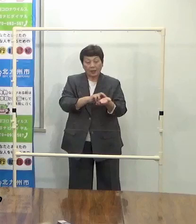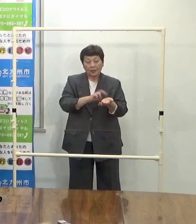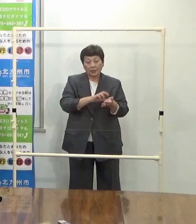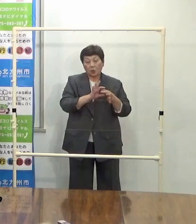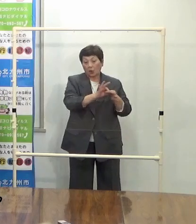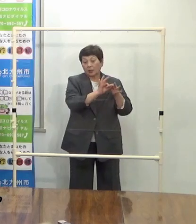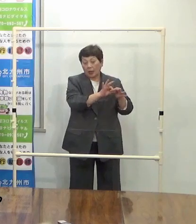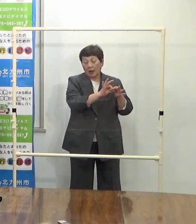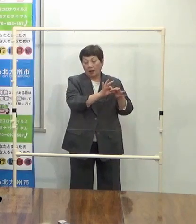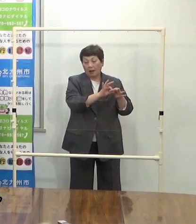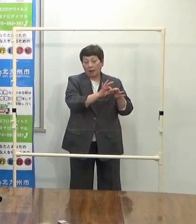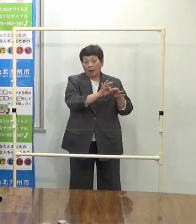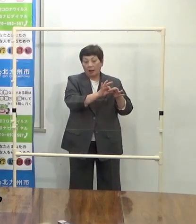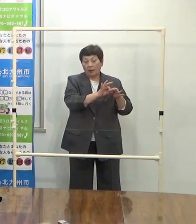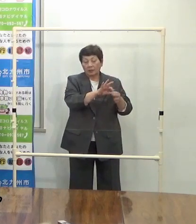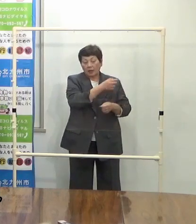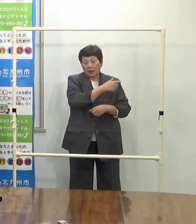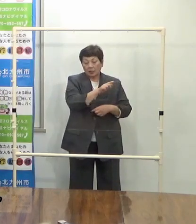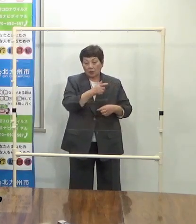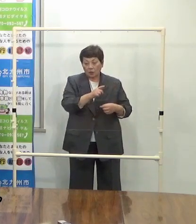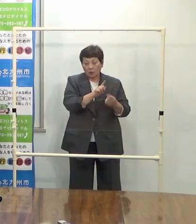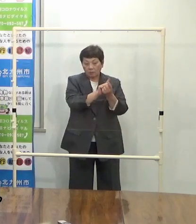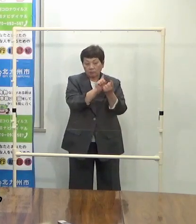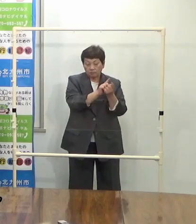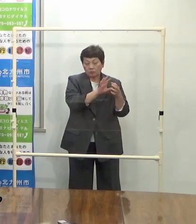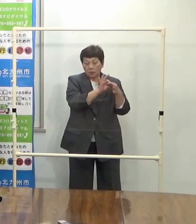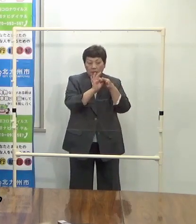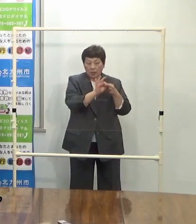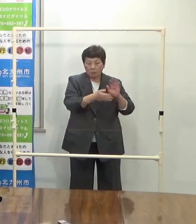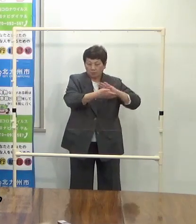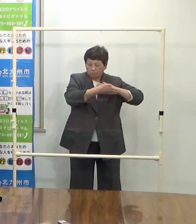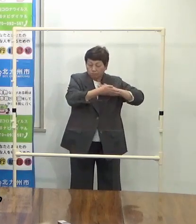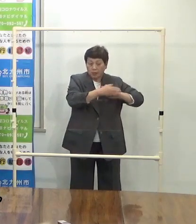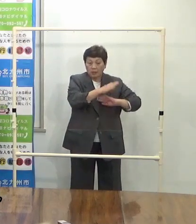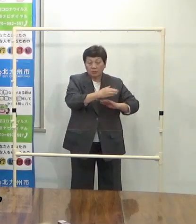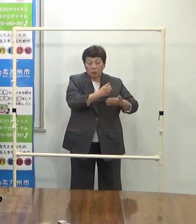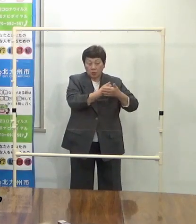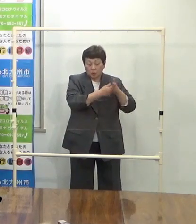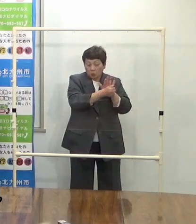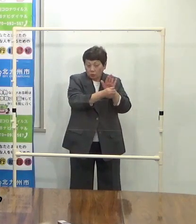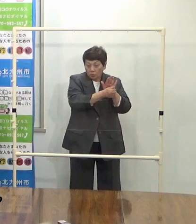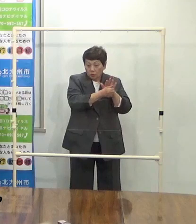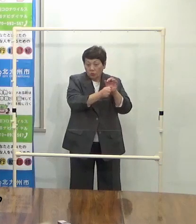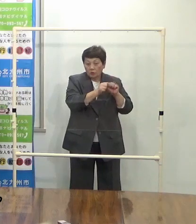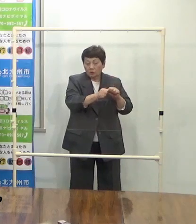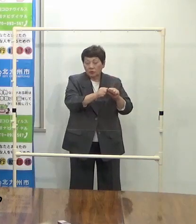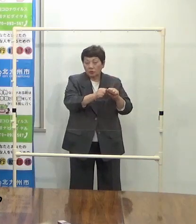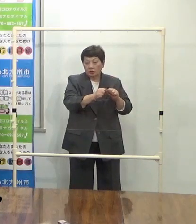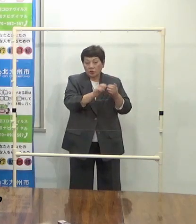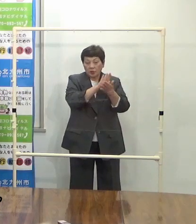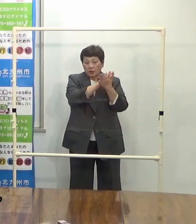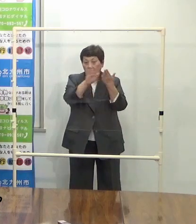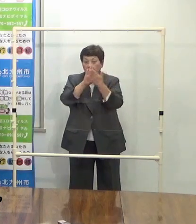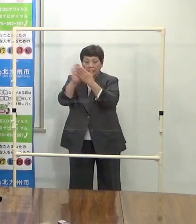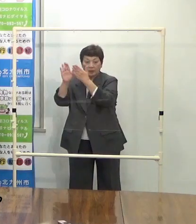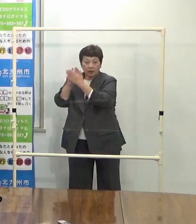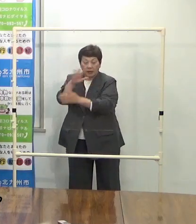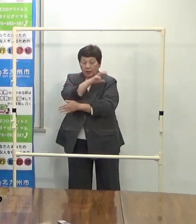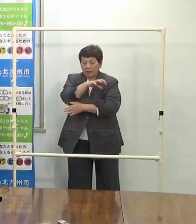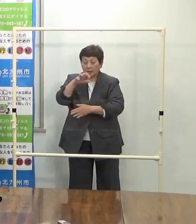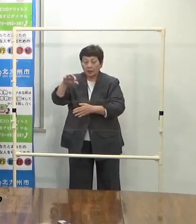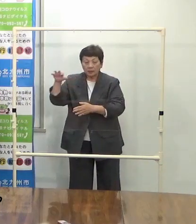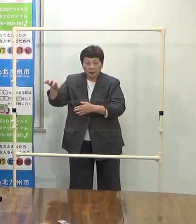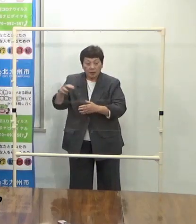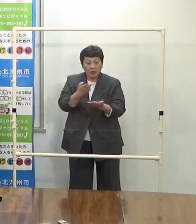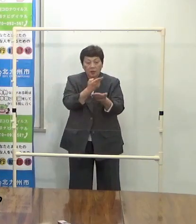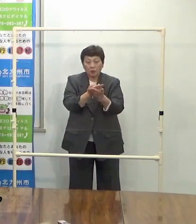はいろんなパイプがありますし、連携もしておりますから協力はしますけれども、県単位でこの病床の確